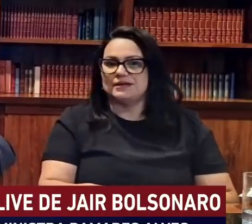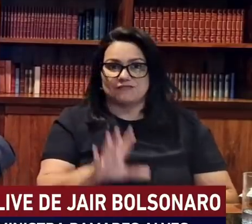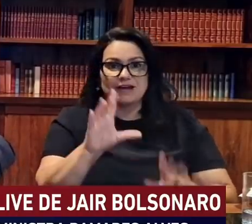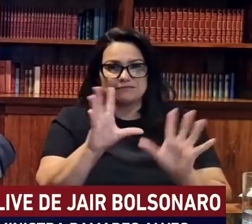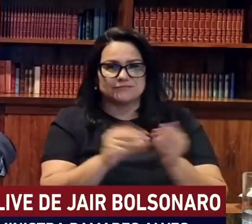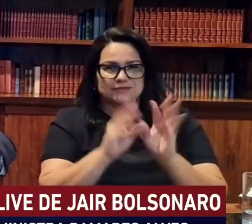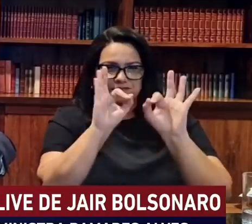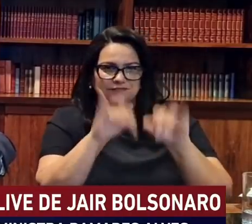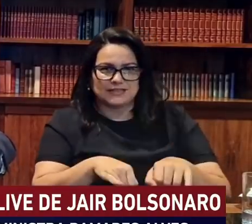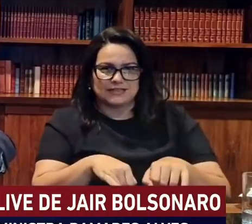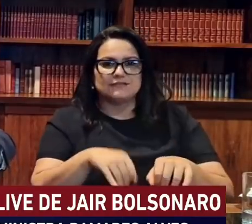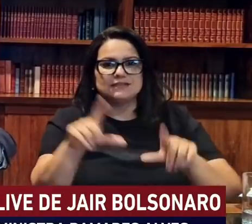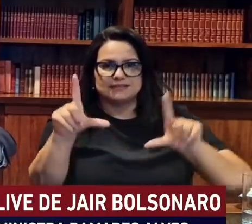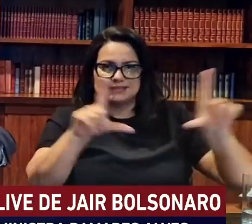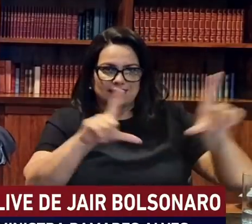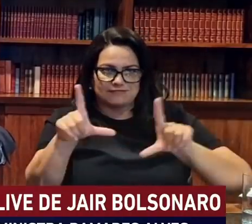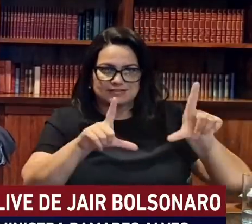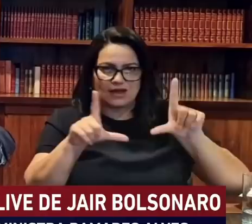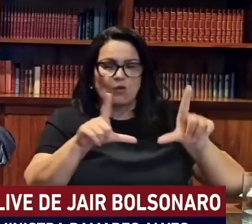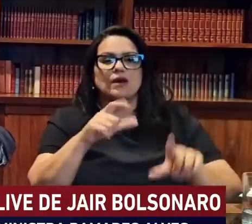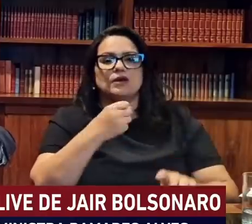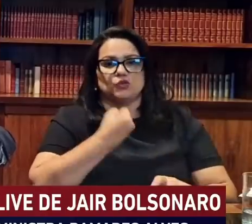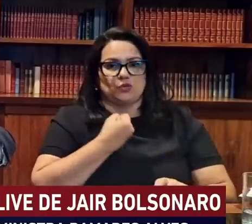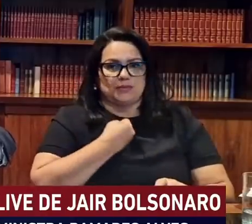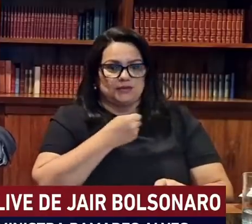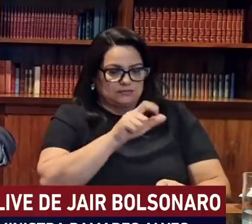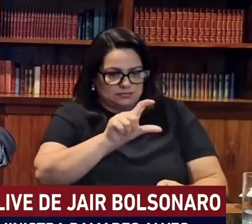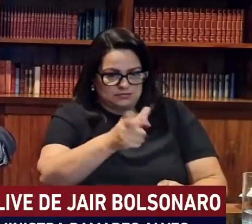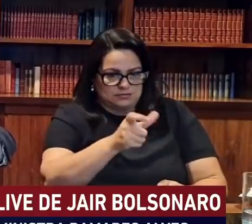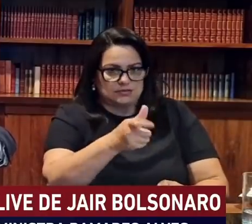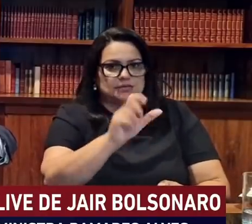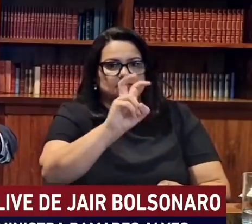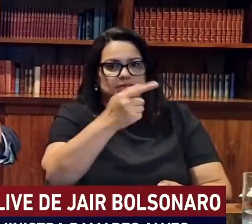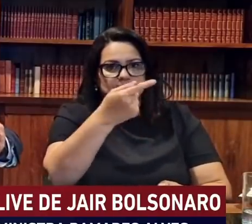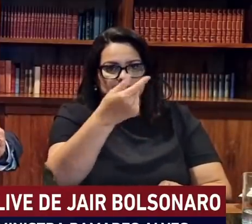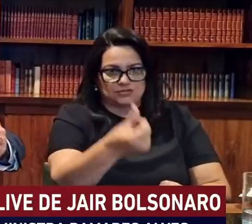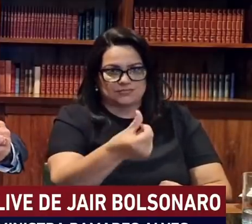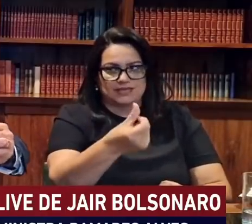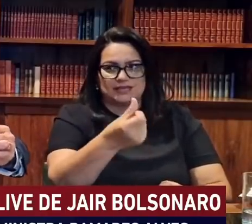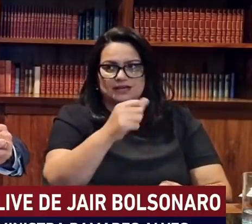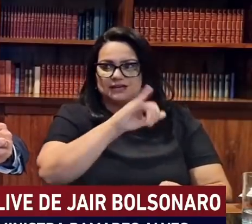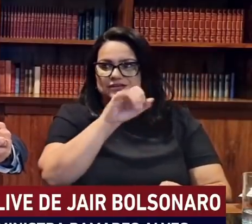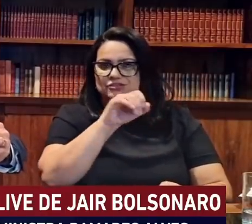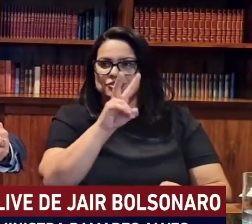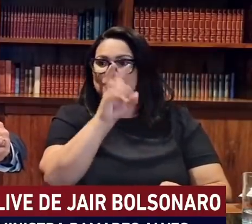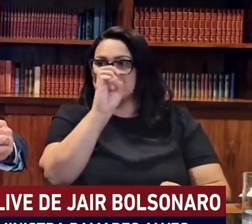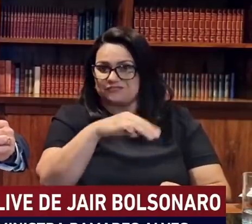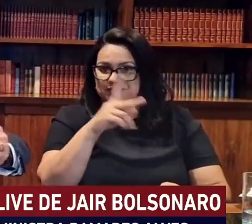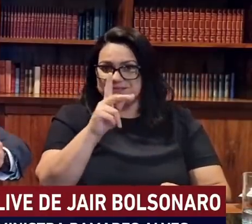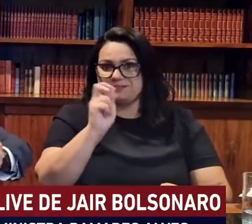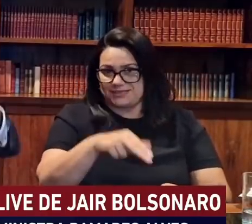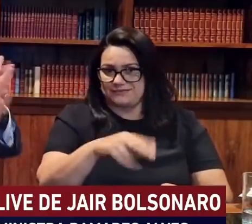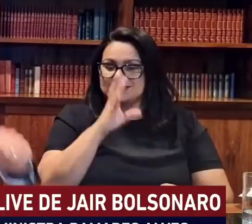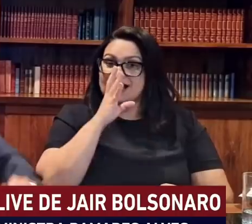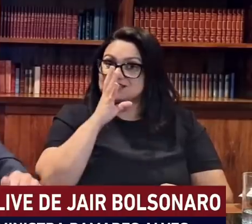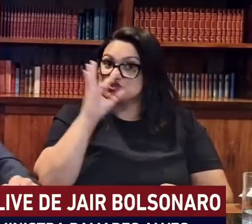pouco? A TV fechada aí, canal 576, Jovem Pan. Você assistiu o final aqui do nosso programa,